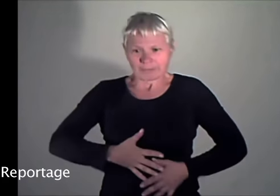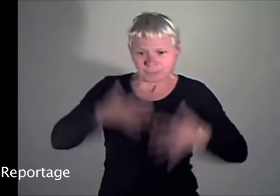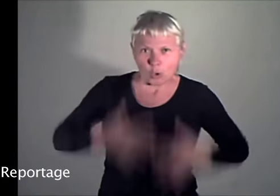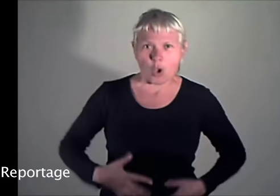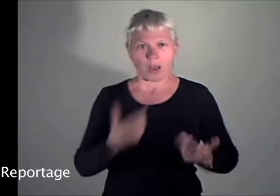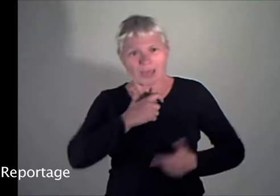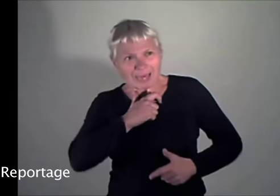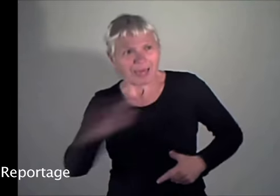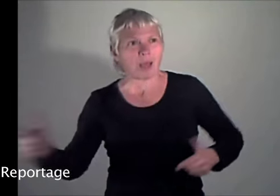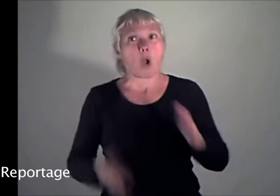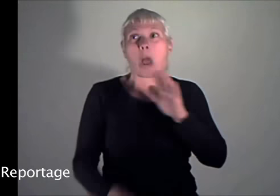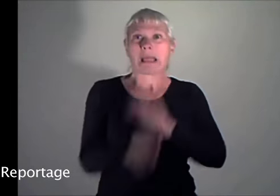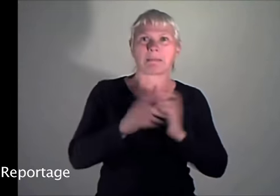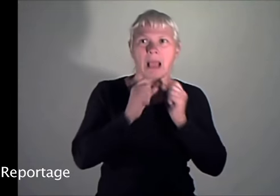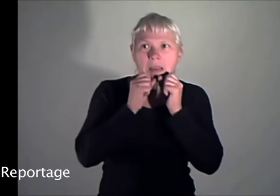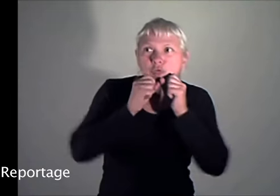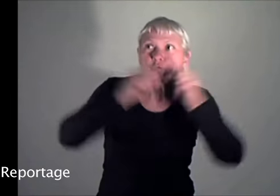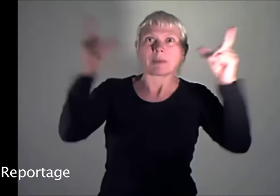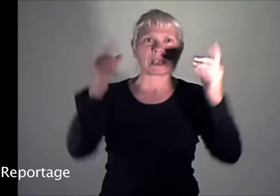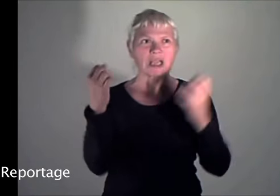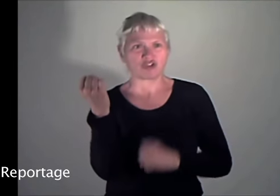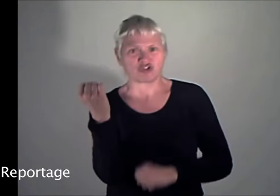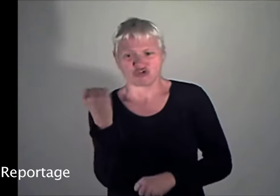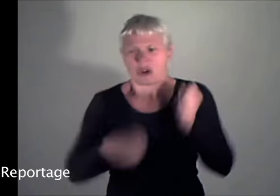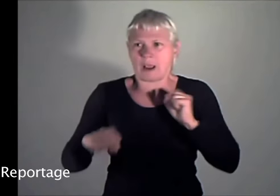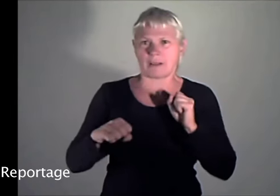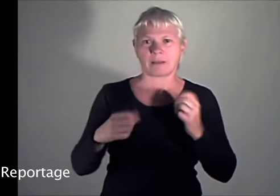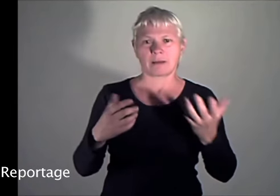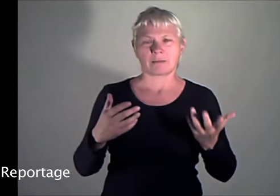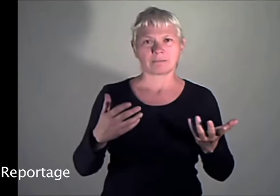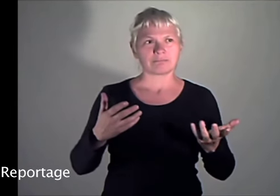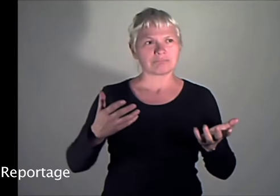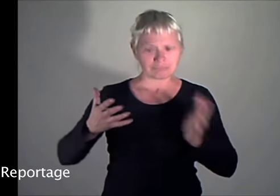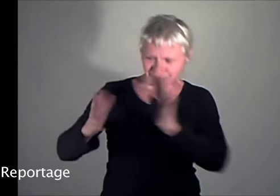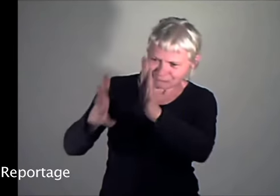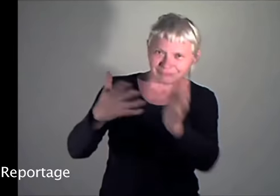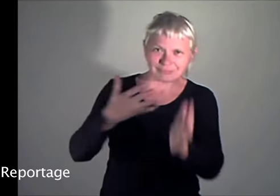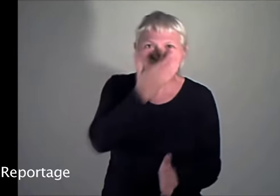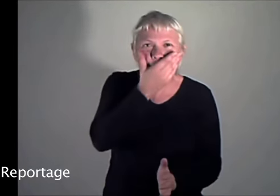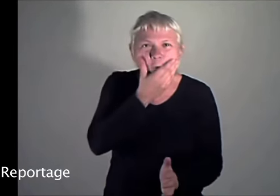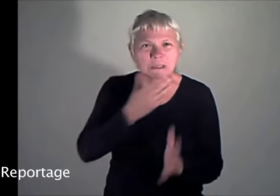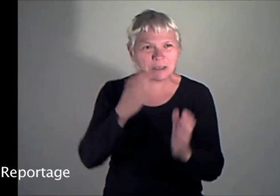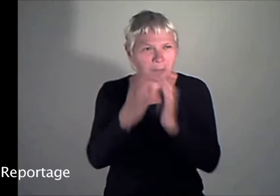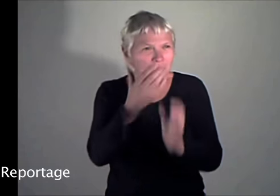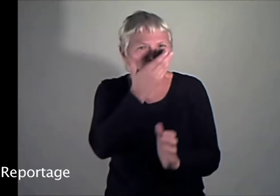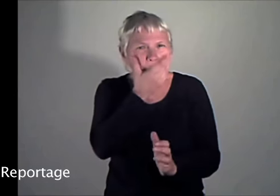bouger, on va se montrer, et les gens sont surpris, gênés, c'est de la communication, en fait, qui est jolie, quoi, c'est...